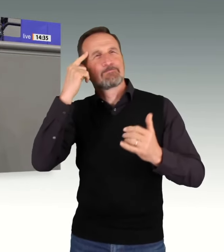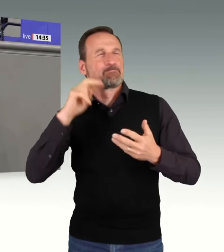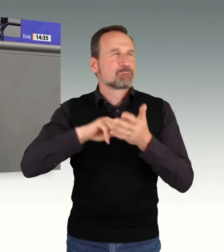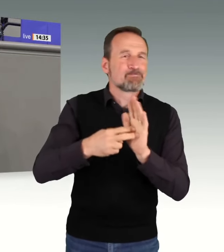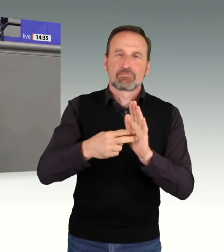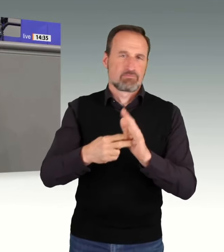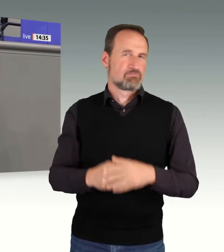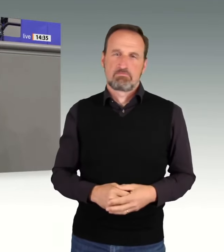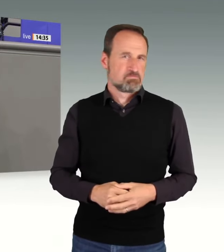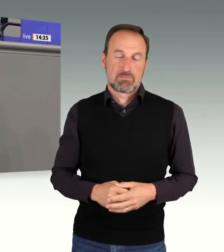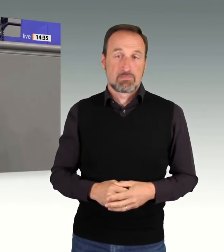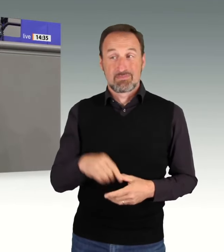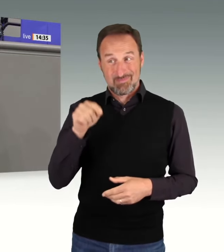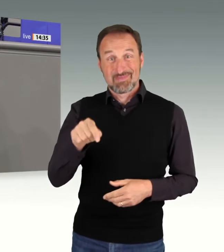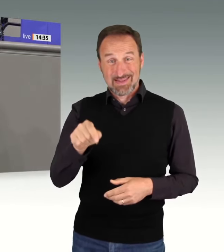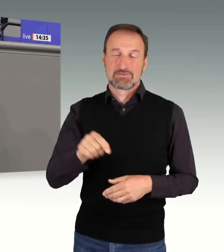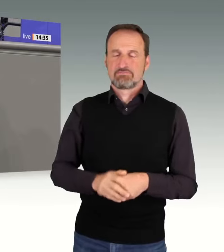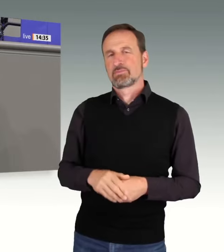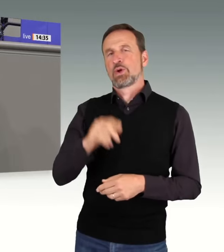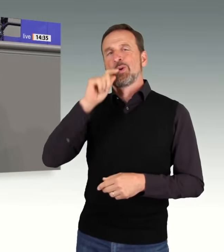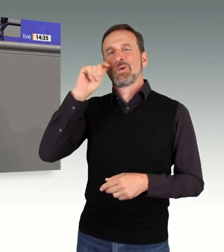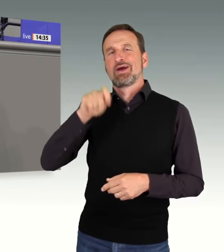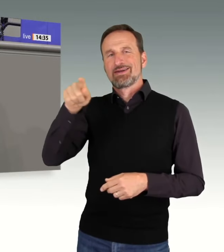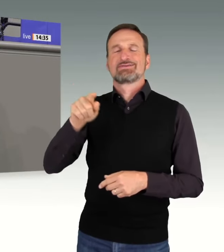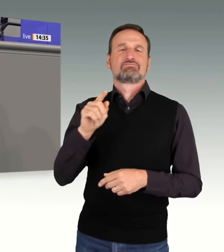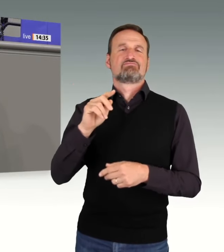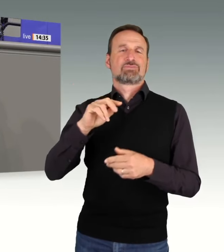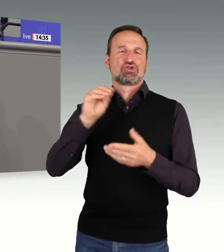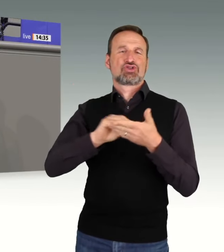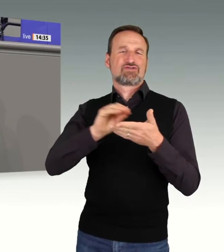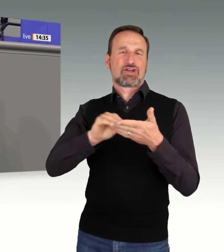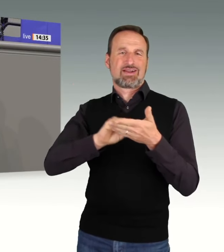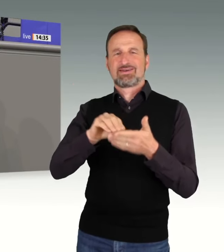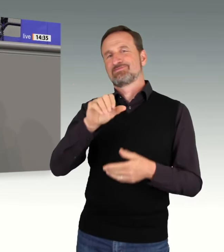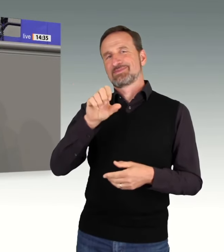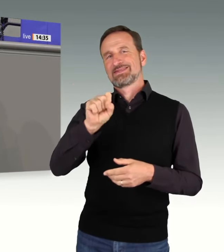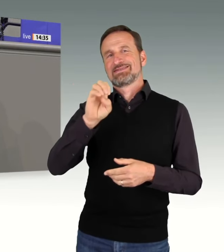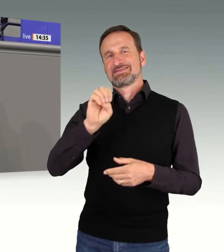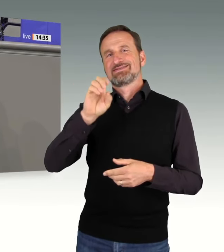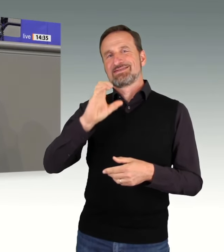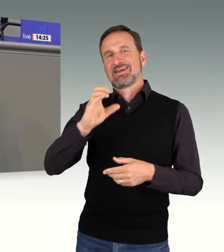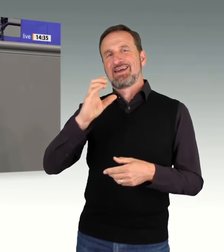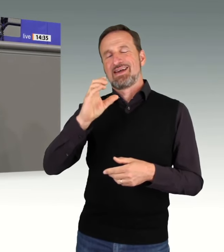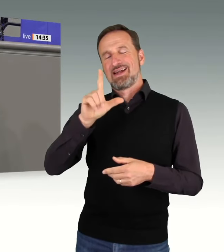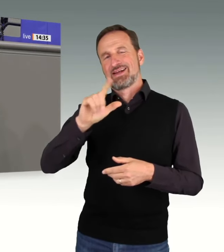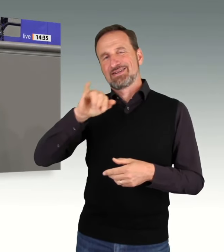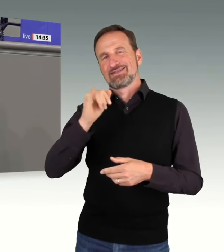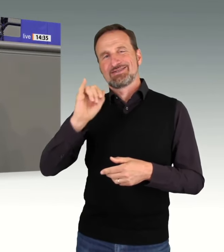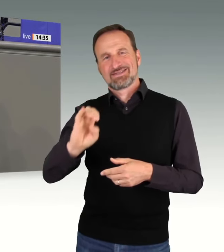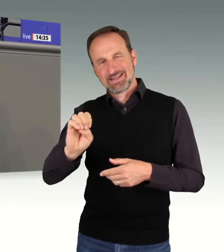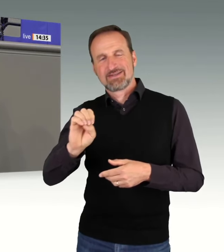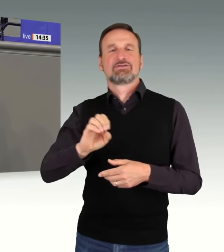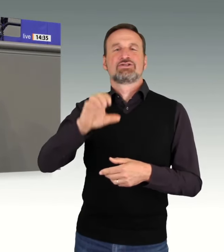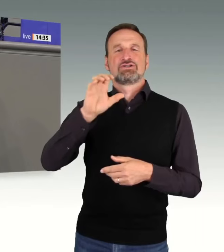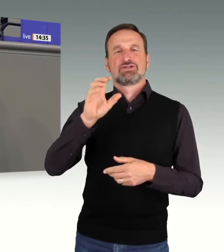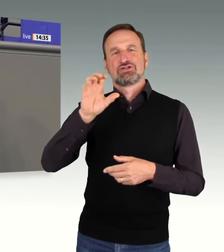ukrainischen Schriftsteller Serhij Shadan, Träger des Friedenspreises des Deutschen Buchhandels. Herr Präsident, Sie